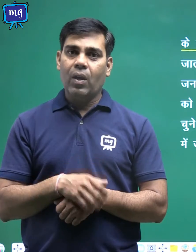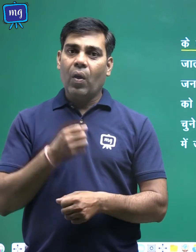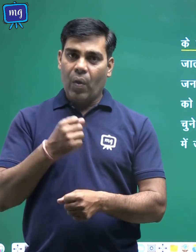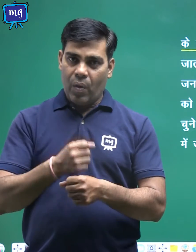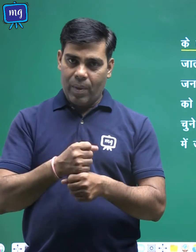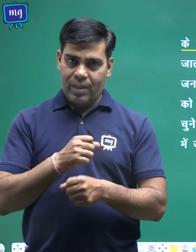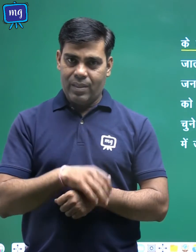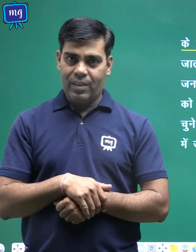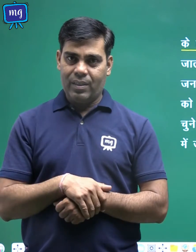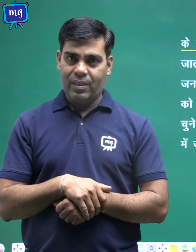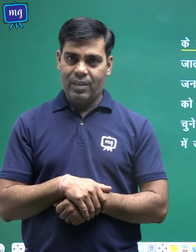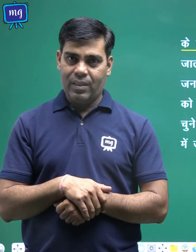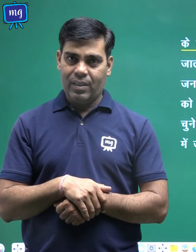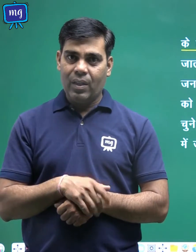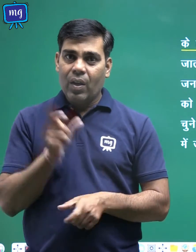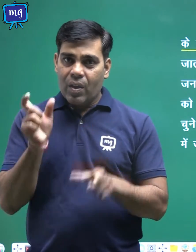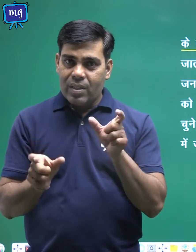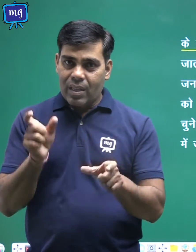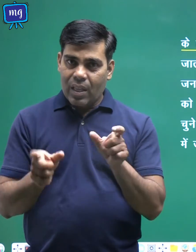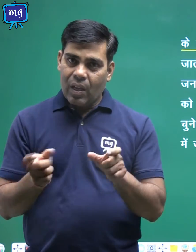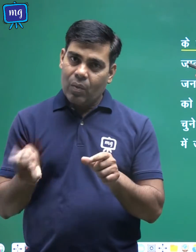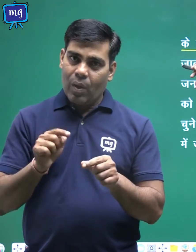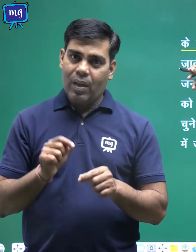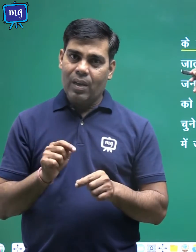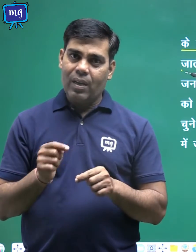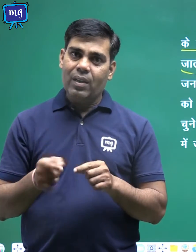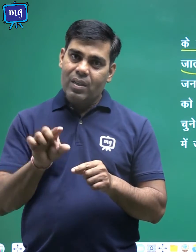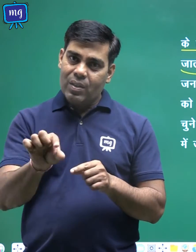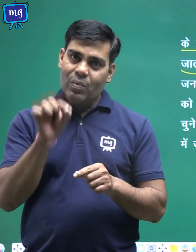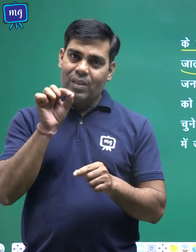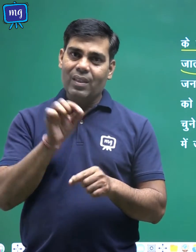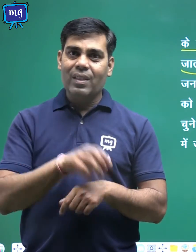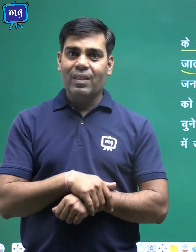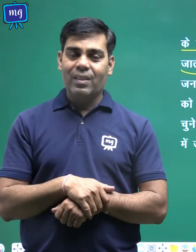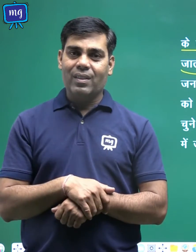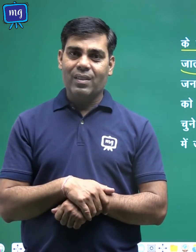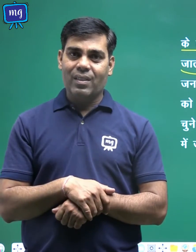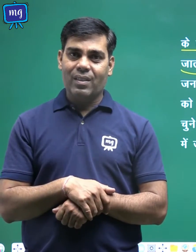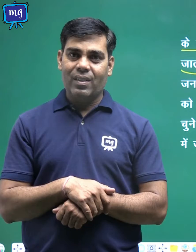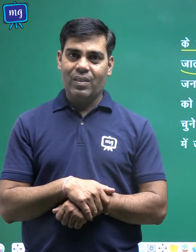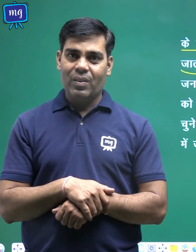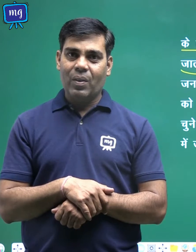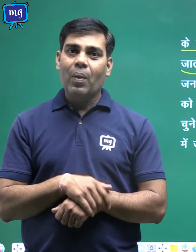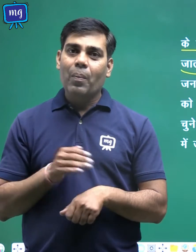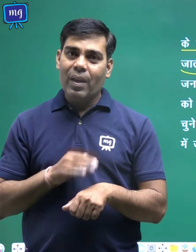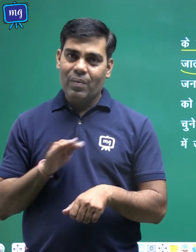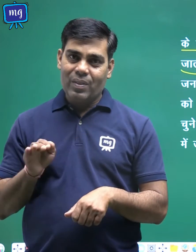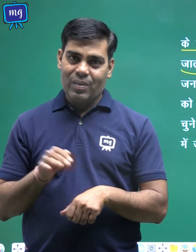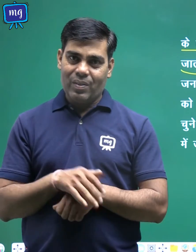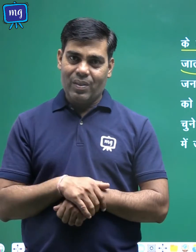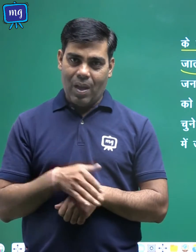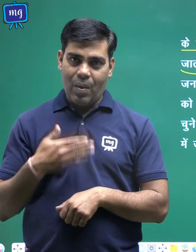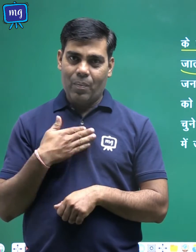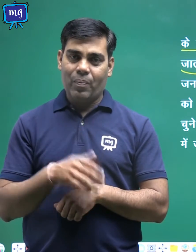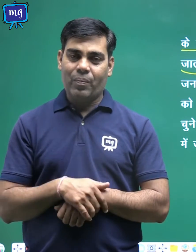सरकार जनता द्वारा चुनी जाती है। प्यारे बच्चों,